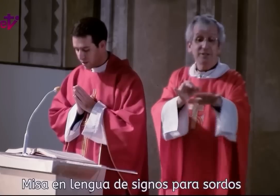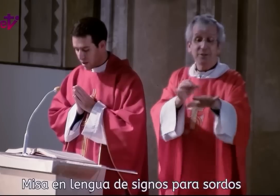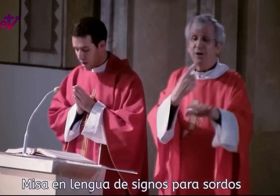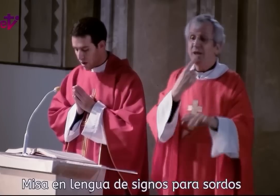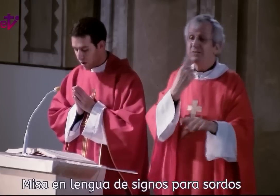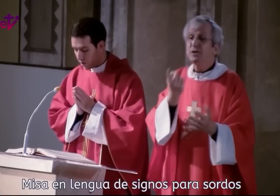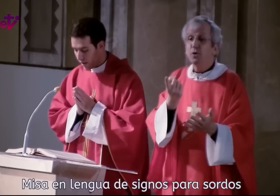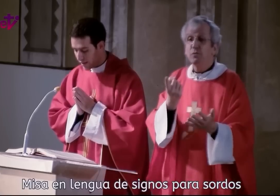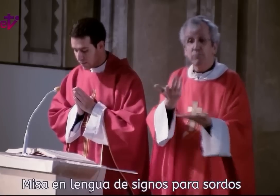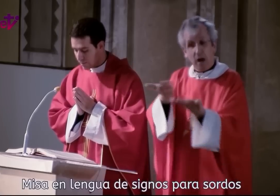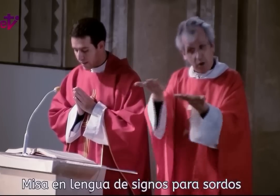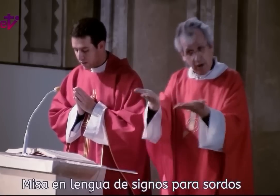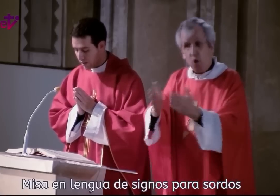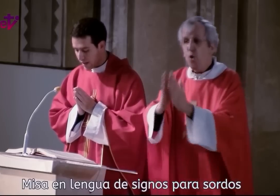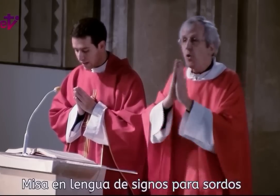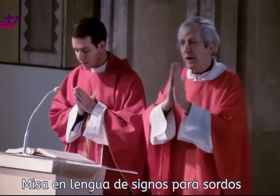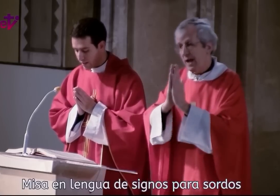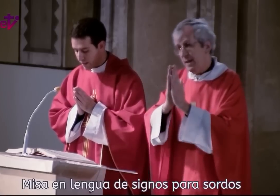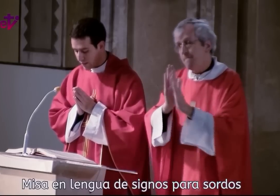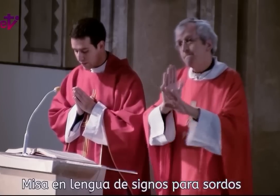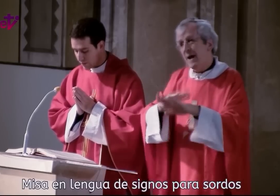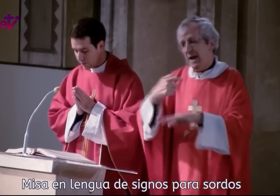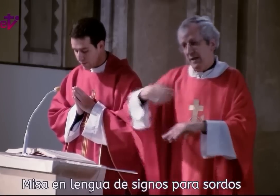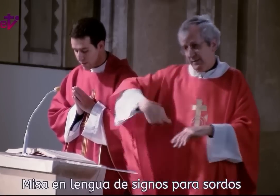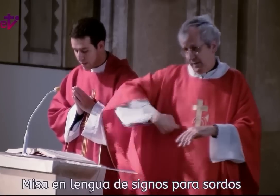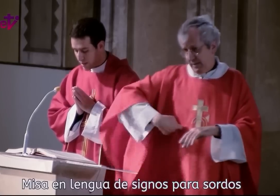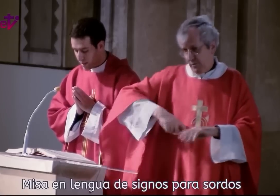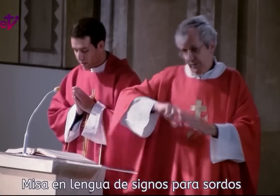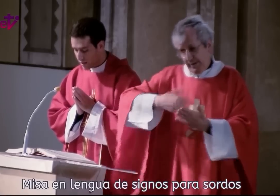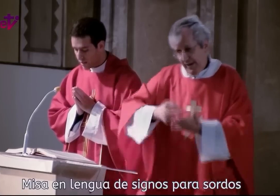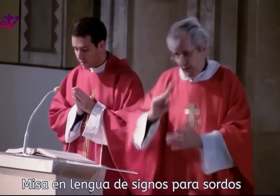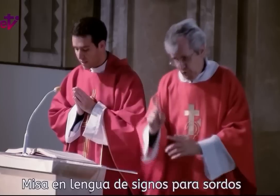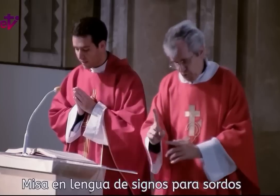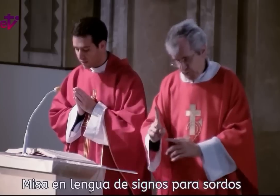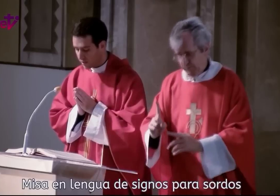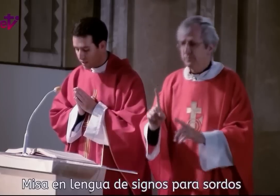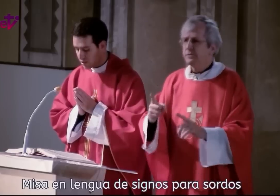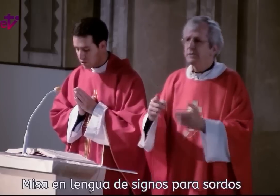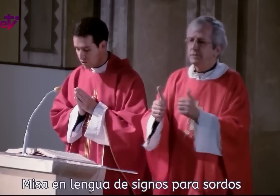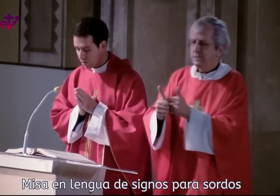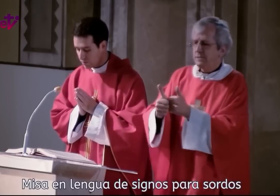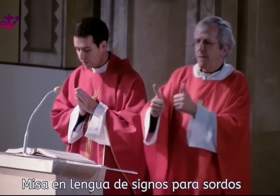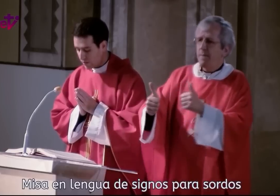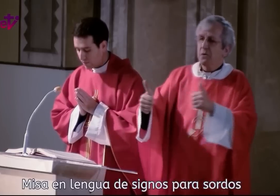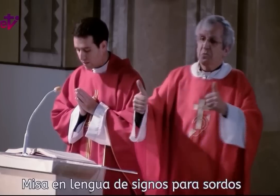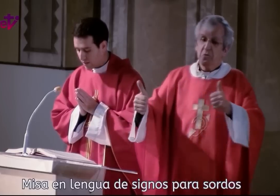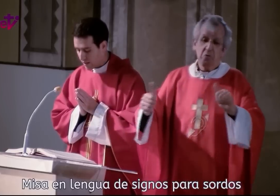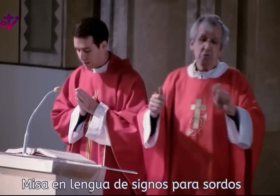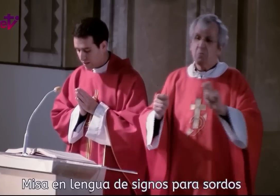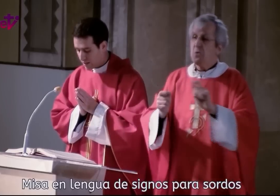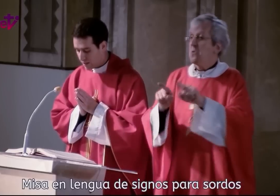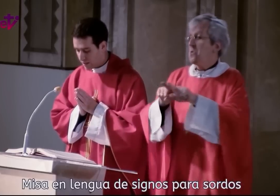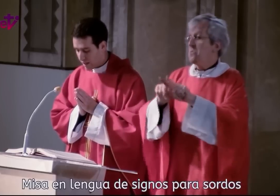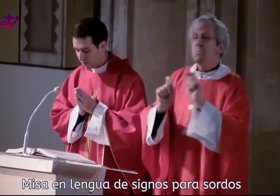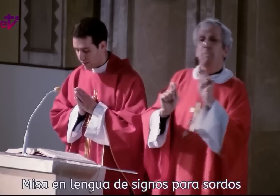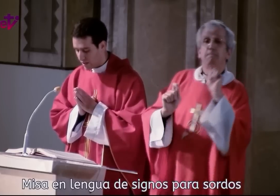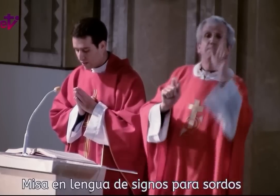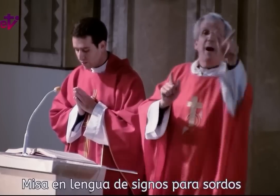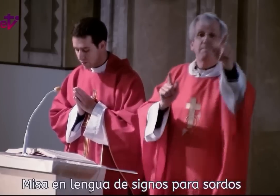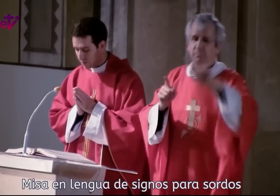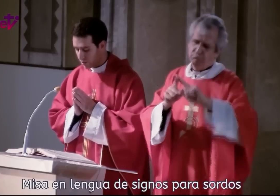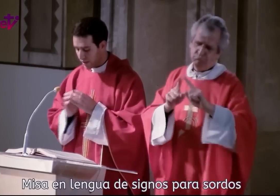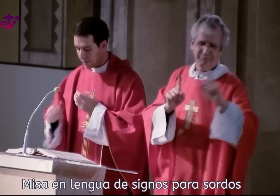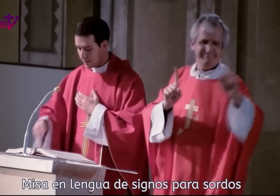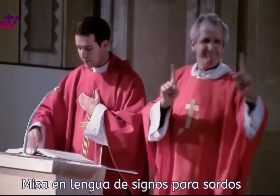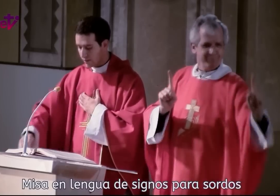dijo: orad para no caer en tentación. Y se apartó de ellos como a un tiro de piedra, y